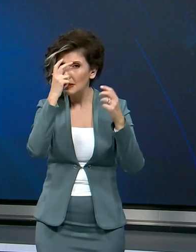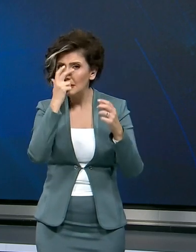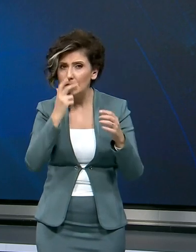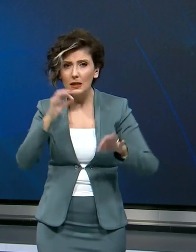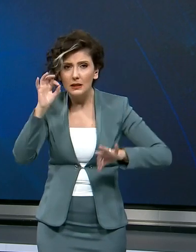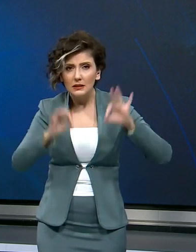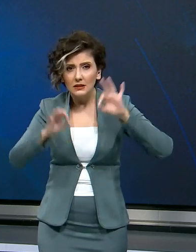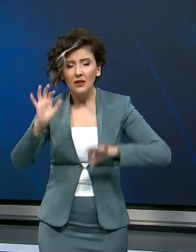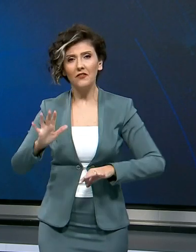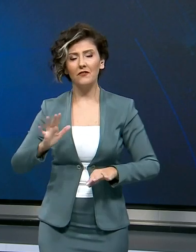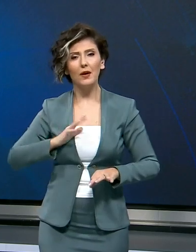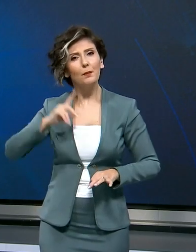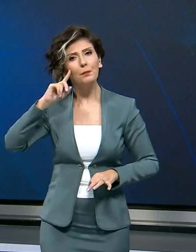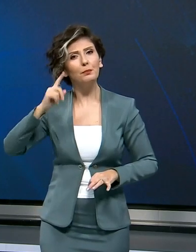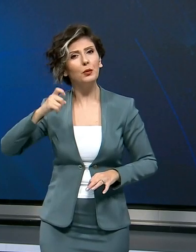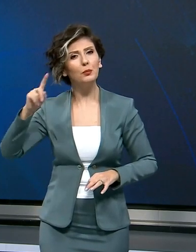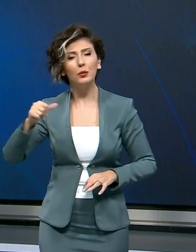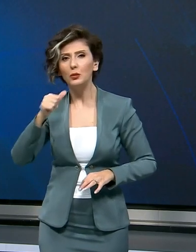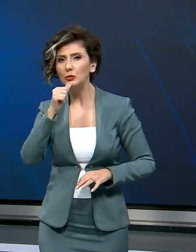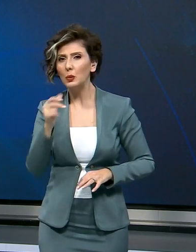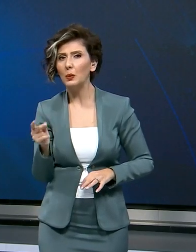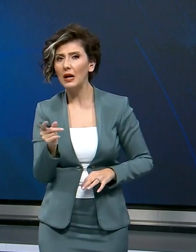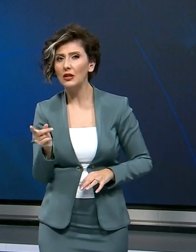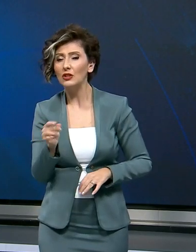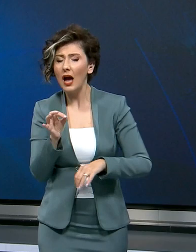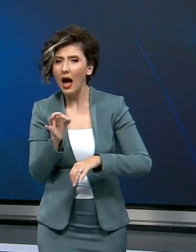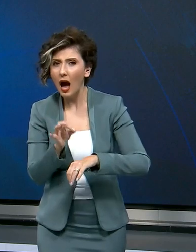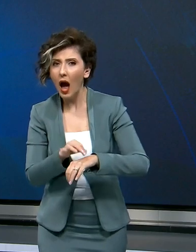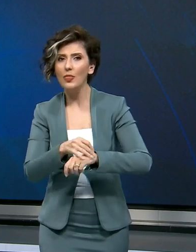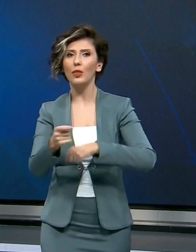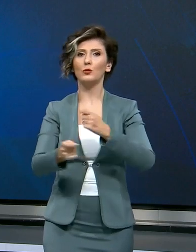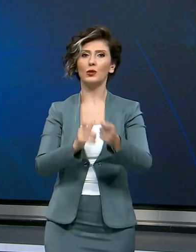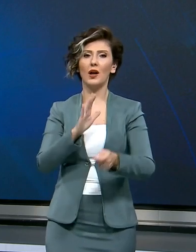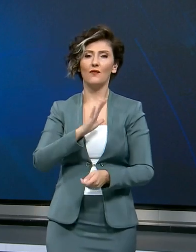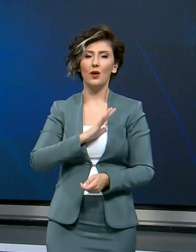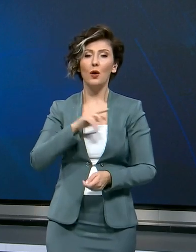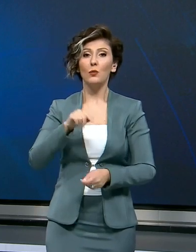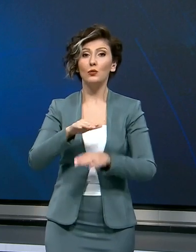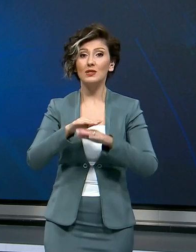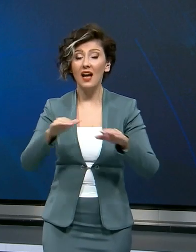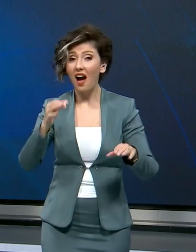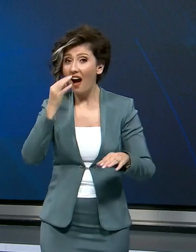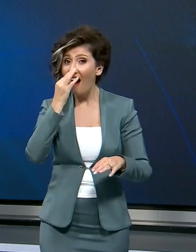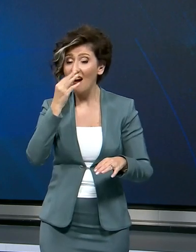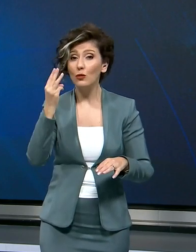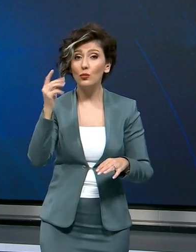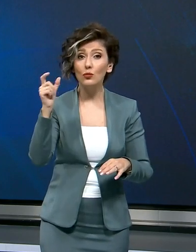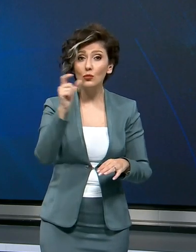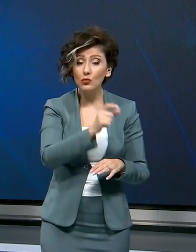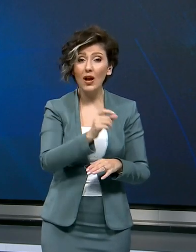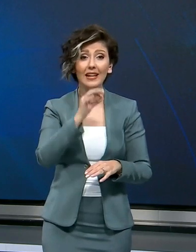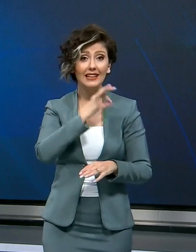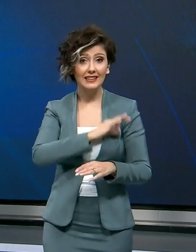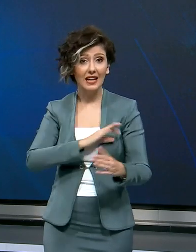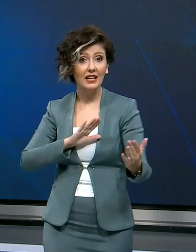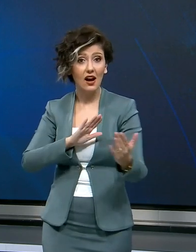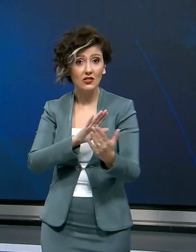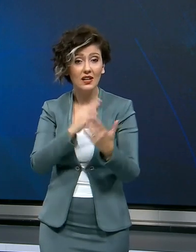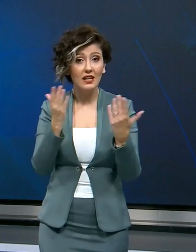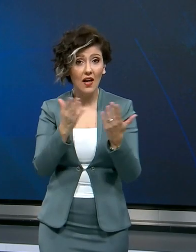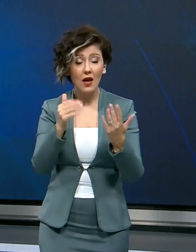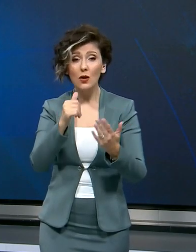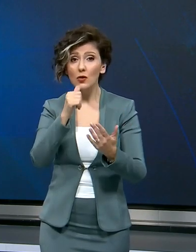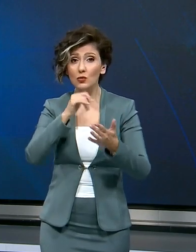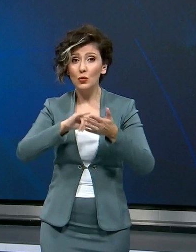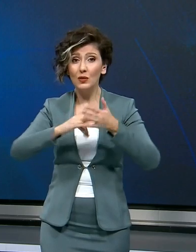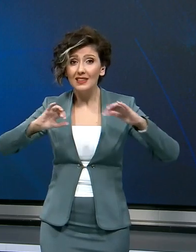ölçümler gerçekleştiriyor. Tespit edilen su kaçaklarına anında müdahale ediliyor. Bu sayede Ankara'nın 3 aylık ihtiyacını